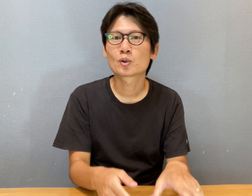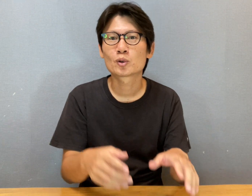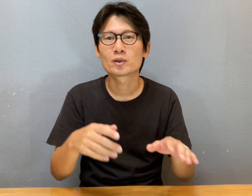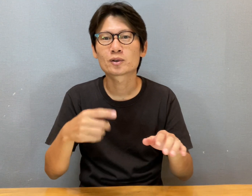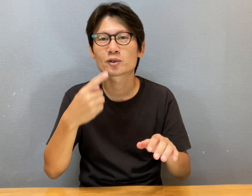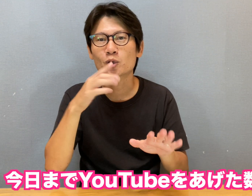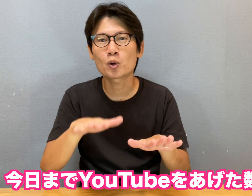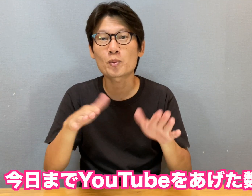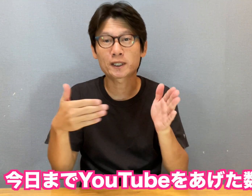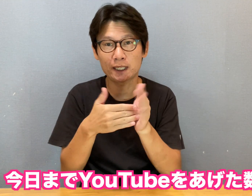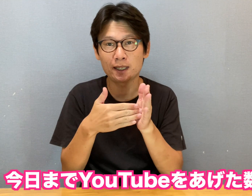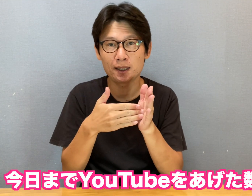今日まで、